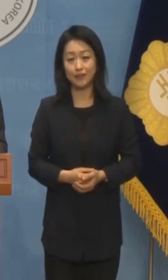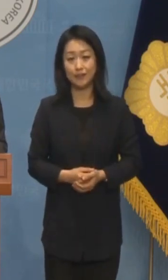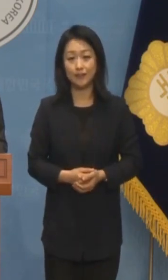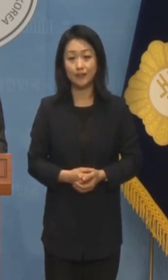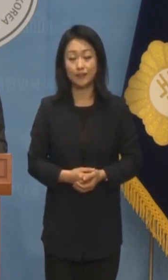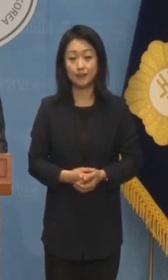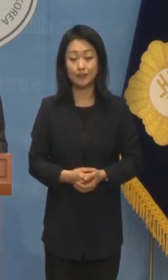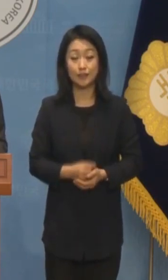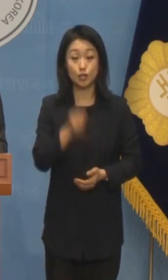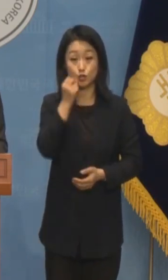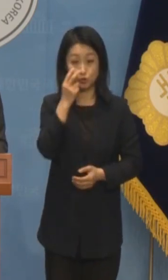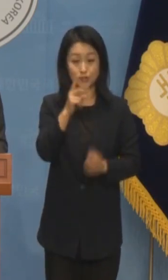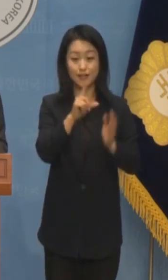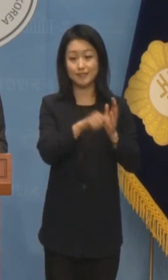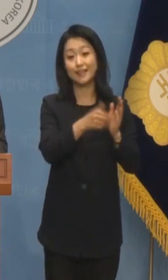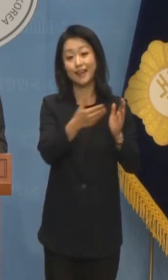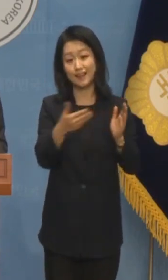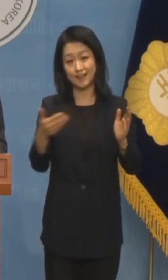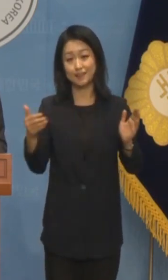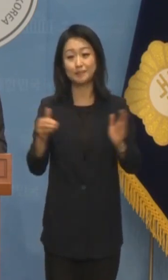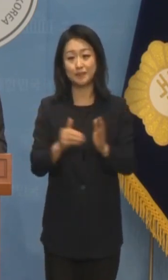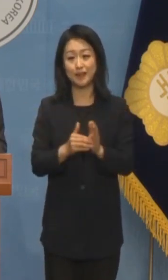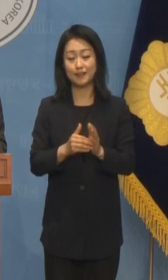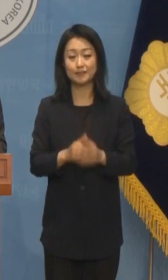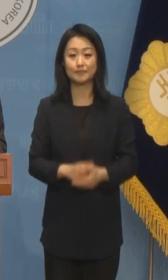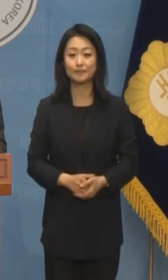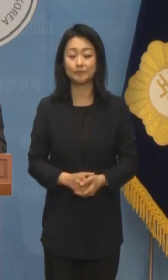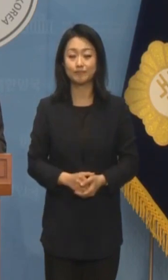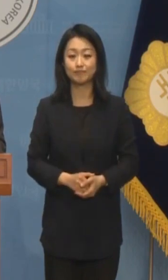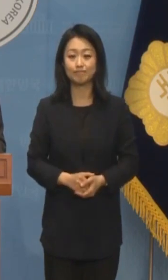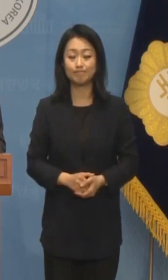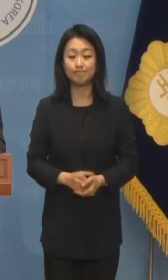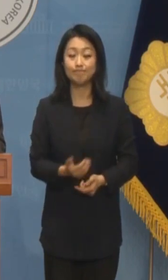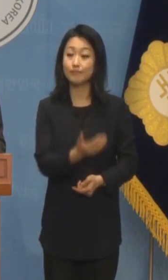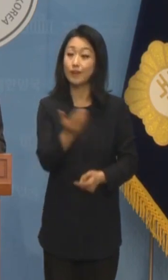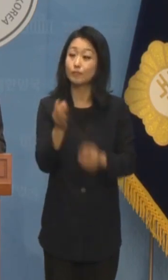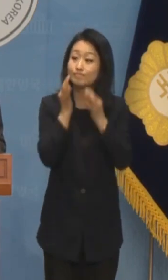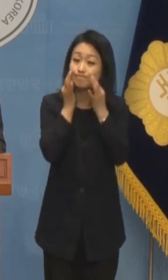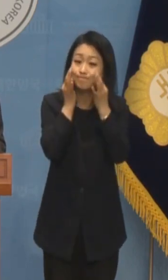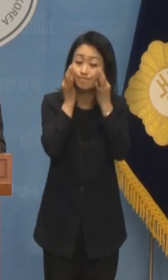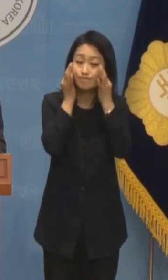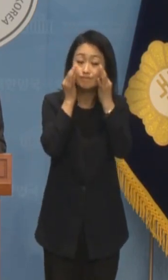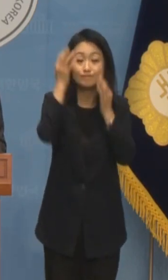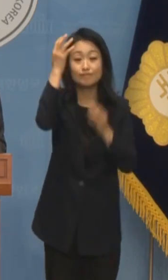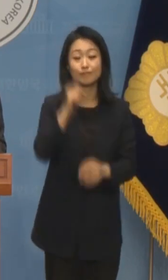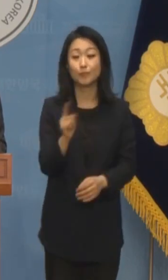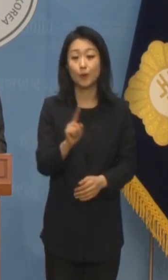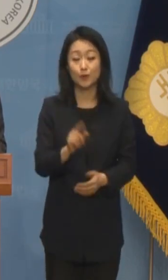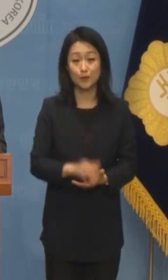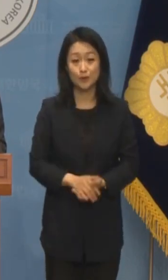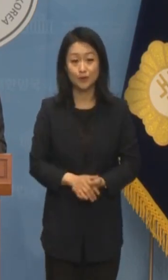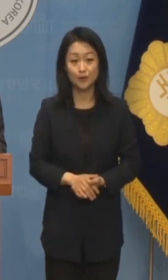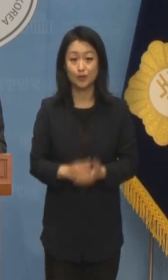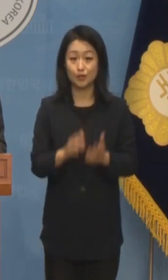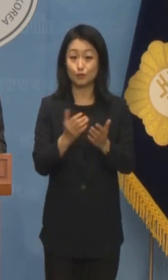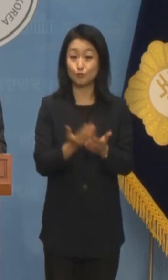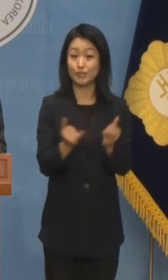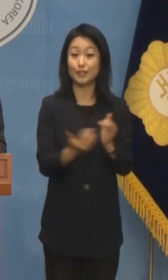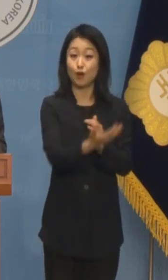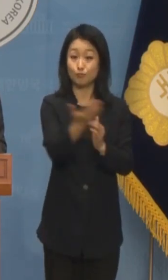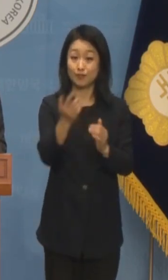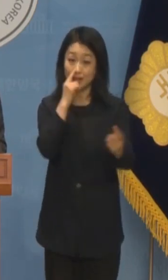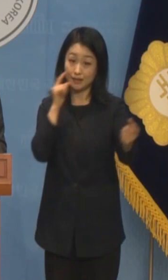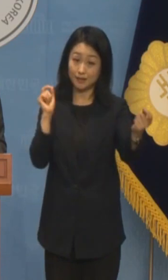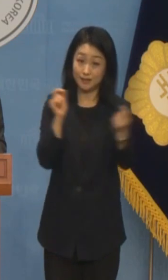그 후 2달이 넘는 시간이 흘렀습니다. 어떤 노력이 기억나십니까? 우리는 국민에게 다가간